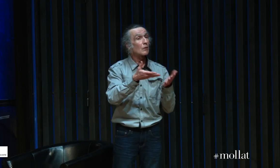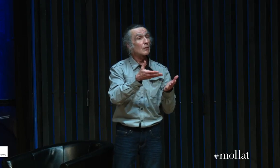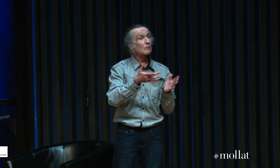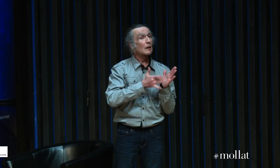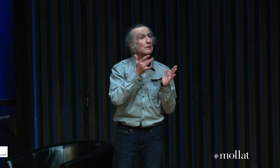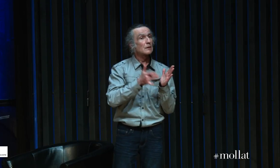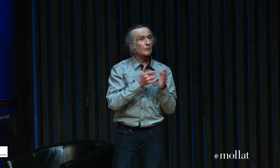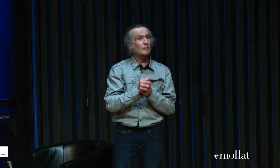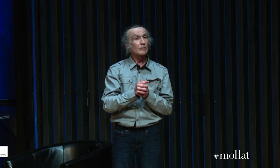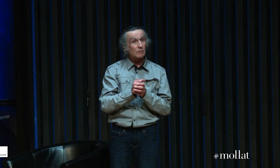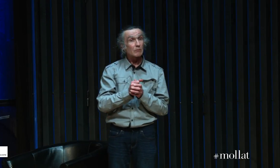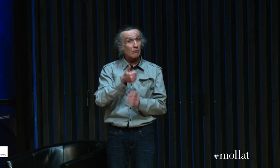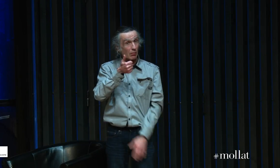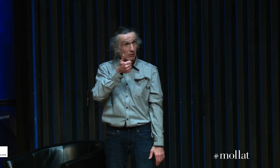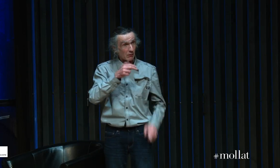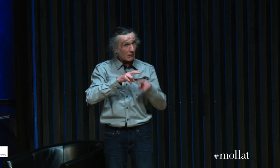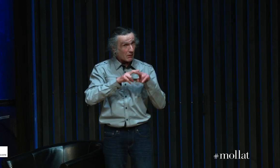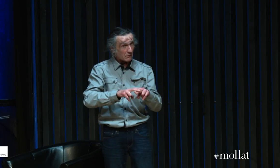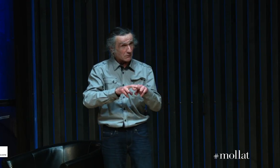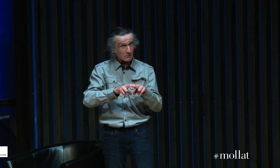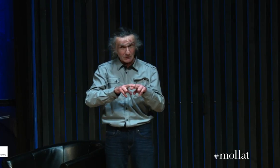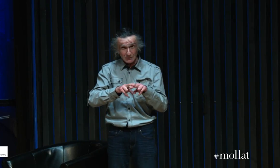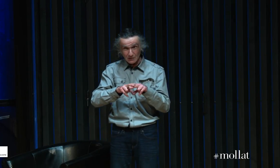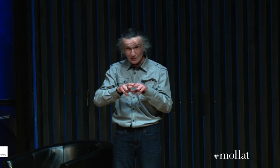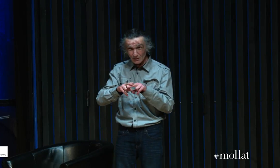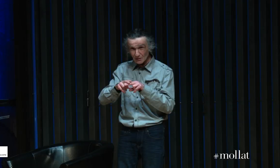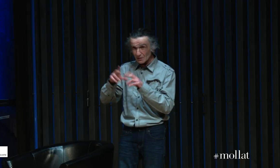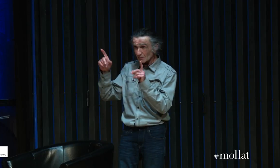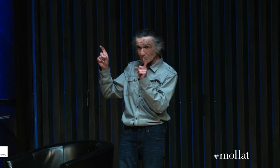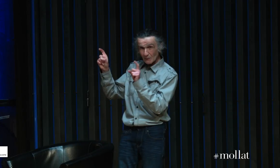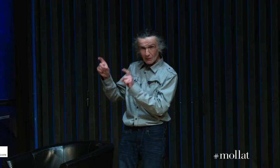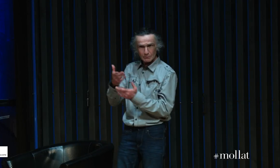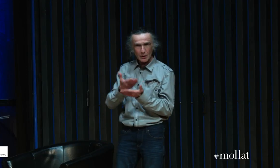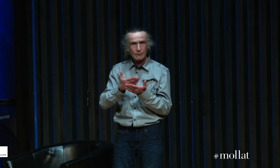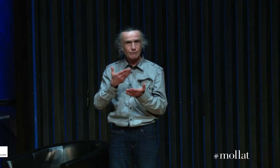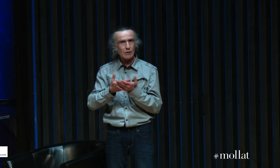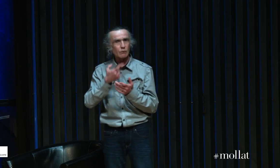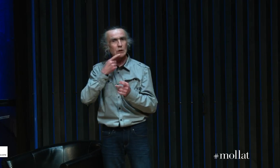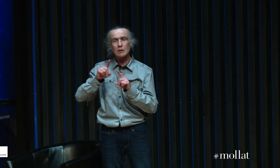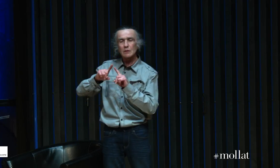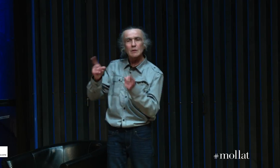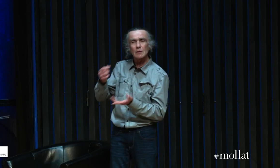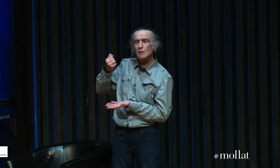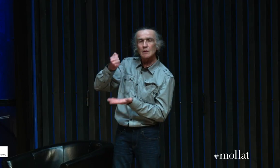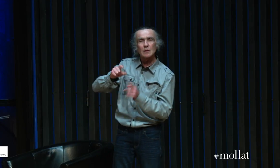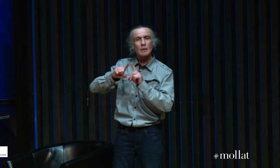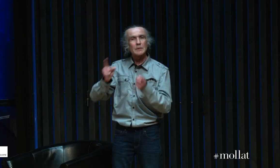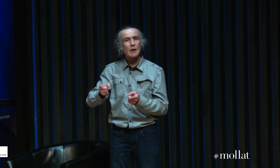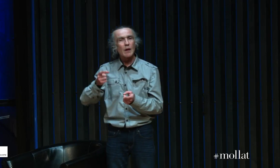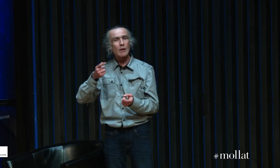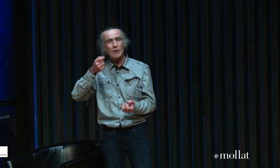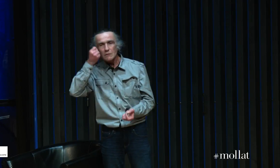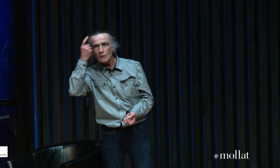C'était une revue qui s'appelait Écho, c'est le seul ouvrage qui reste, alors que les autres revues, les